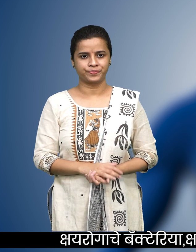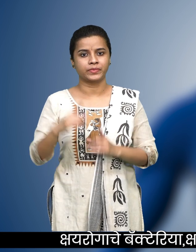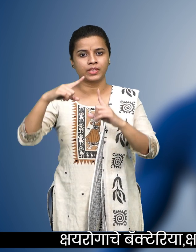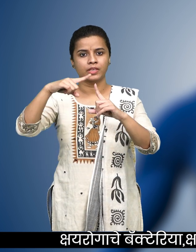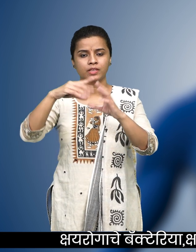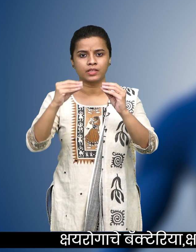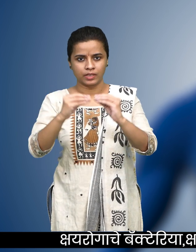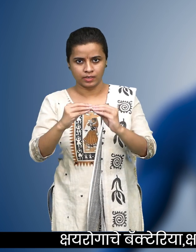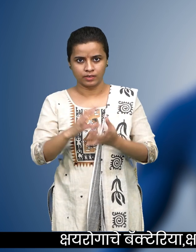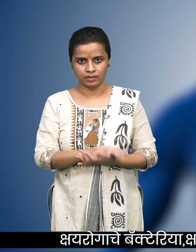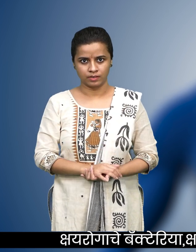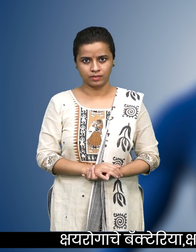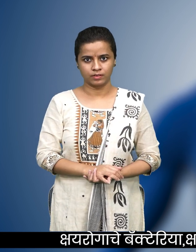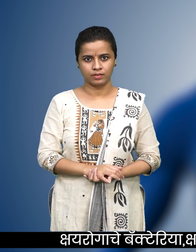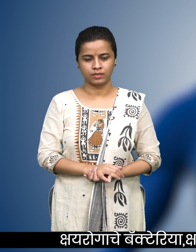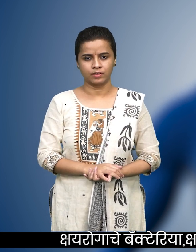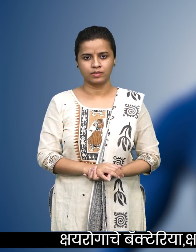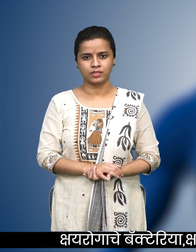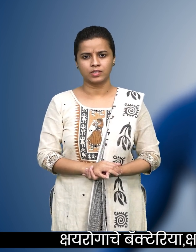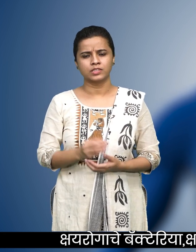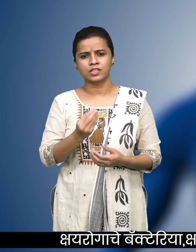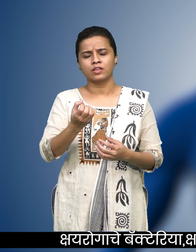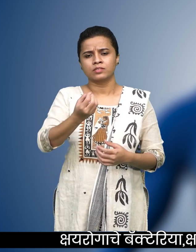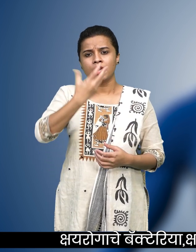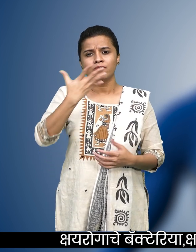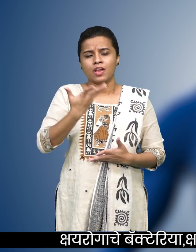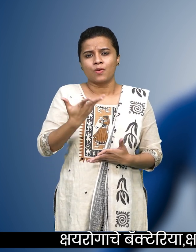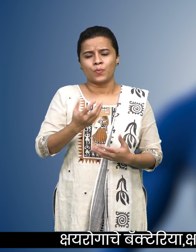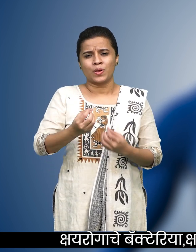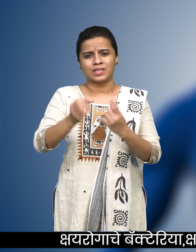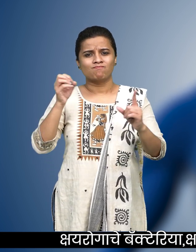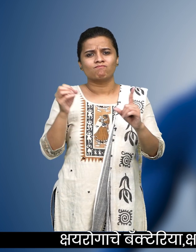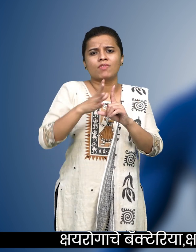क्षयरोगाचे बॅक्टेरिया क्षयरोगाचा सामान्यतः फुफ्फुसांवर परिणाम होत असतो.